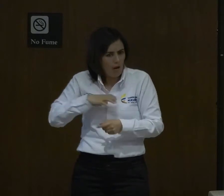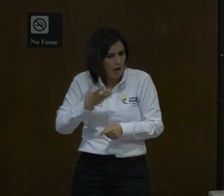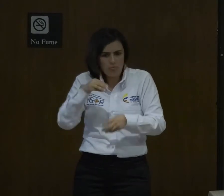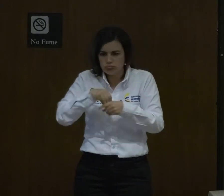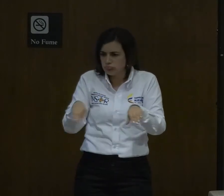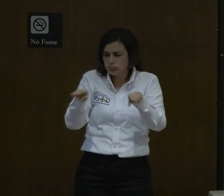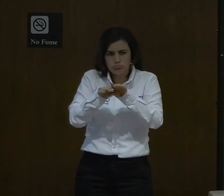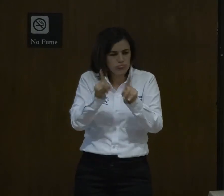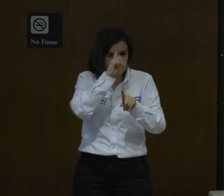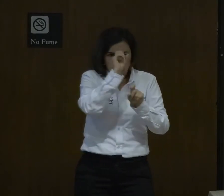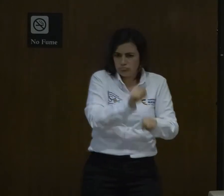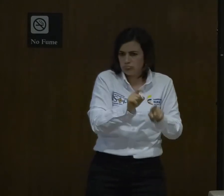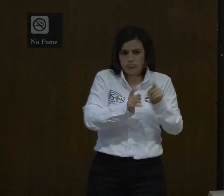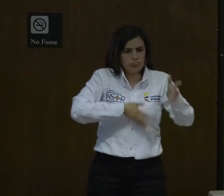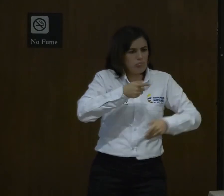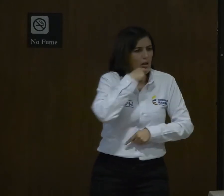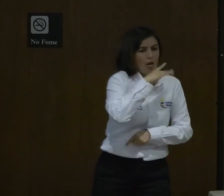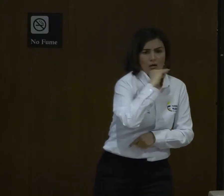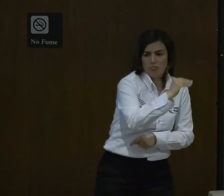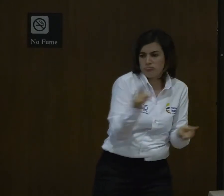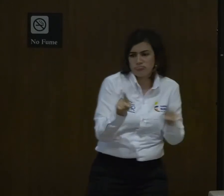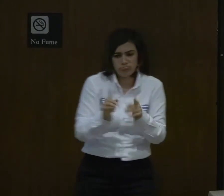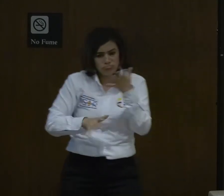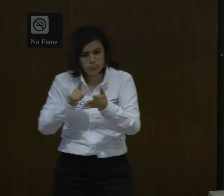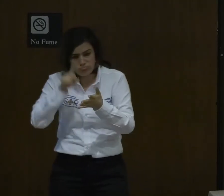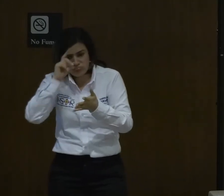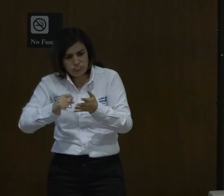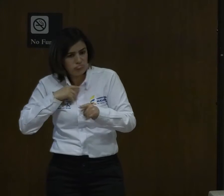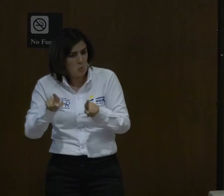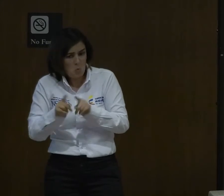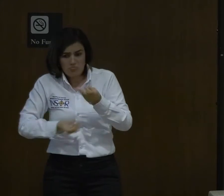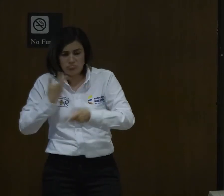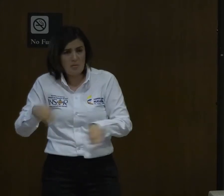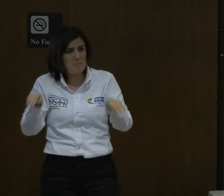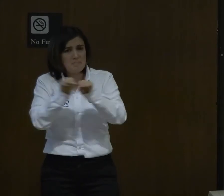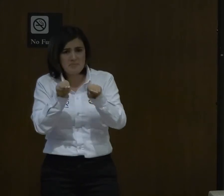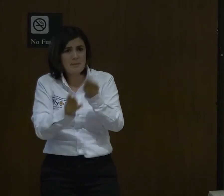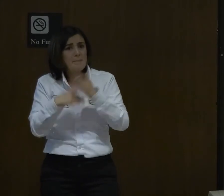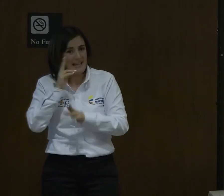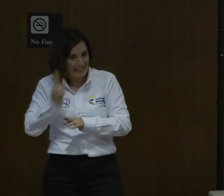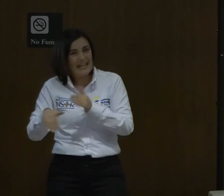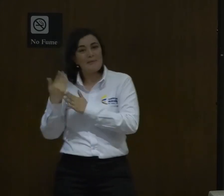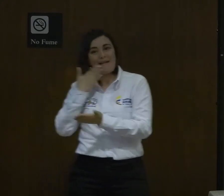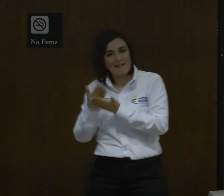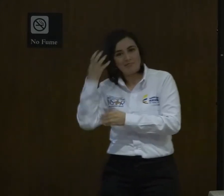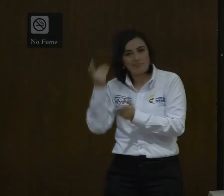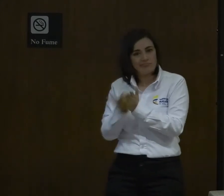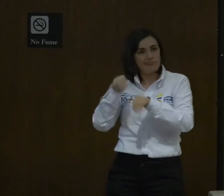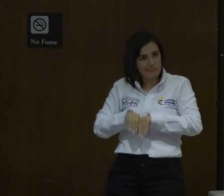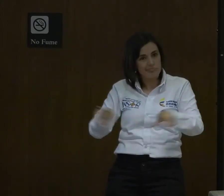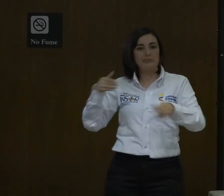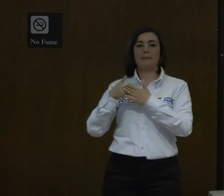característica y la misma capacidad expresiva que cualquier otra lengua. A raíz